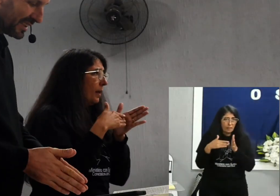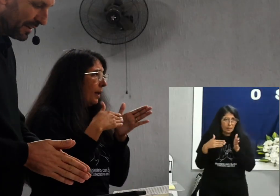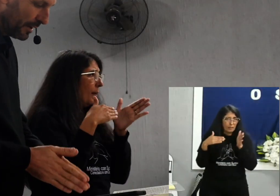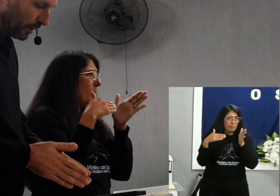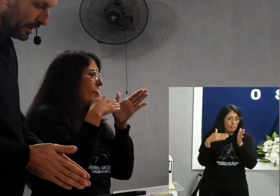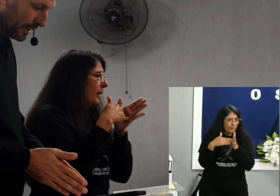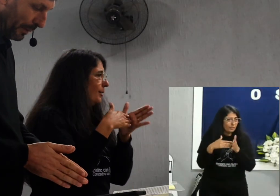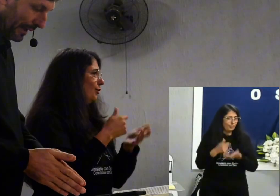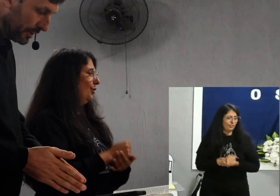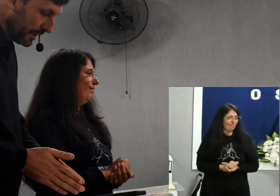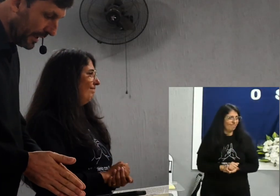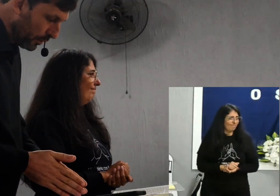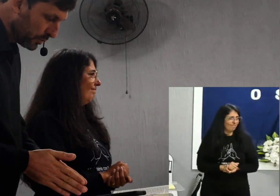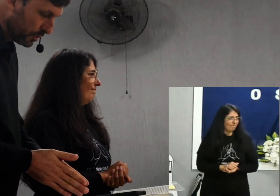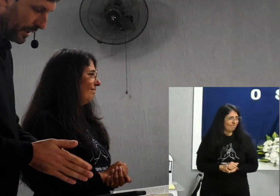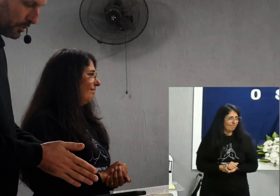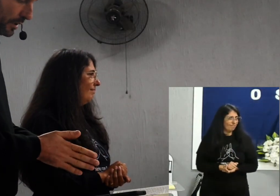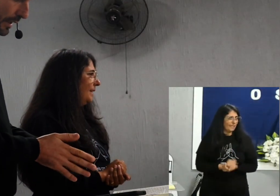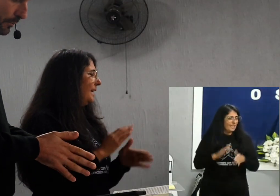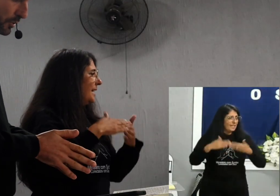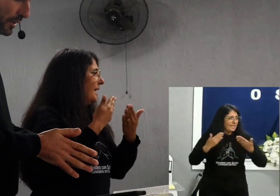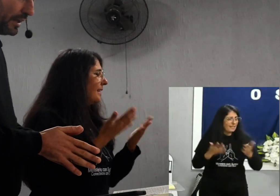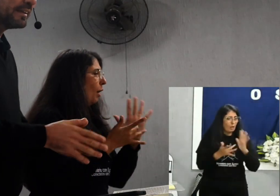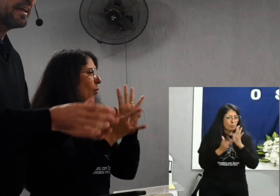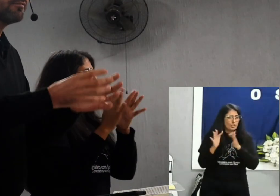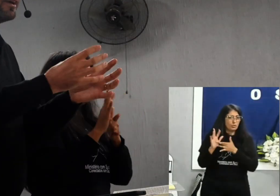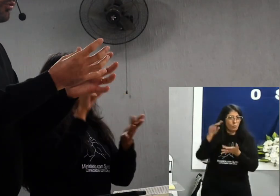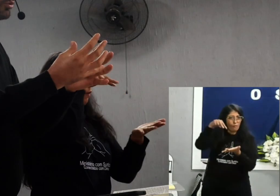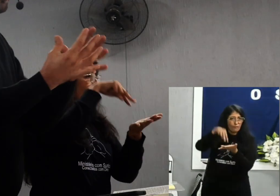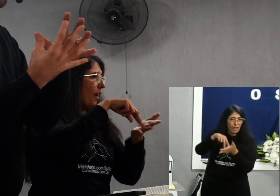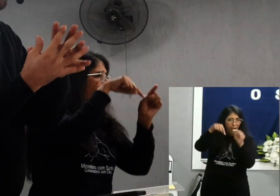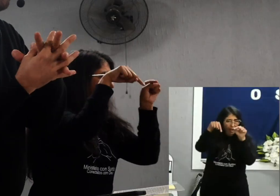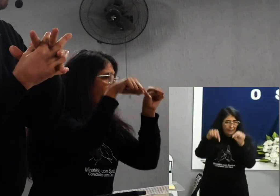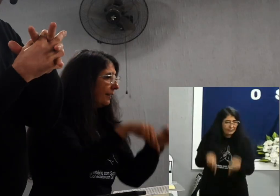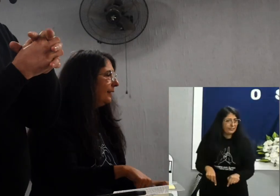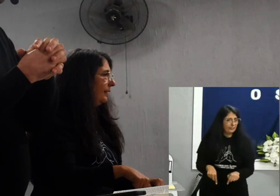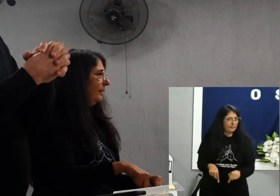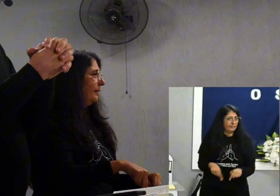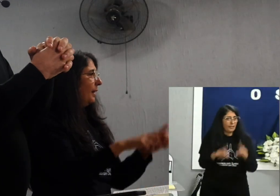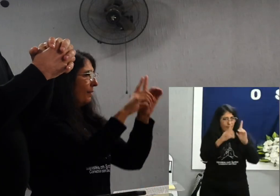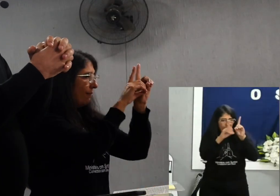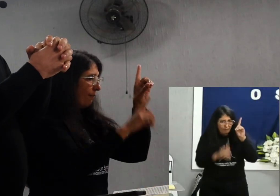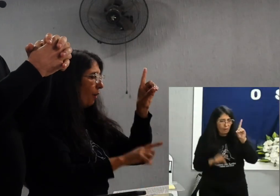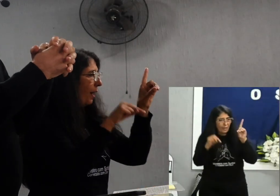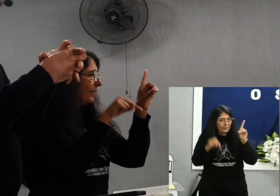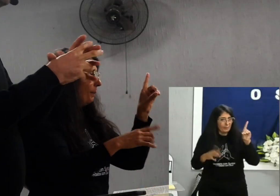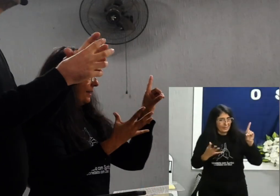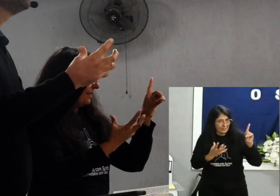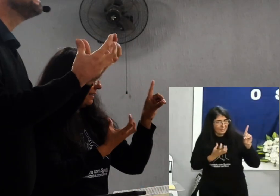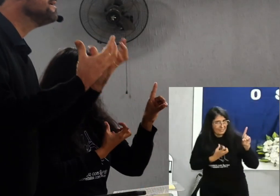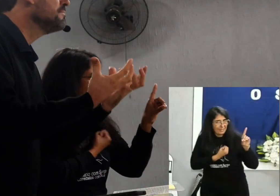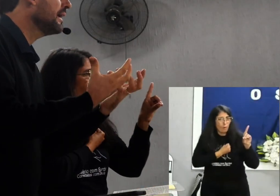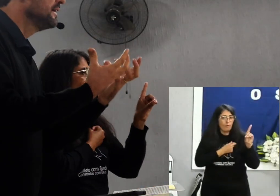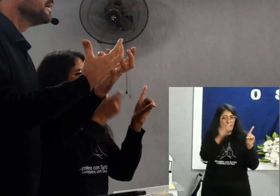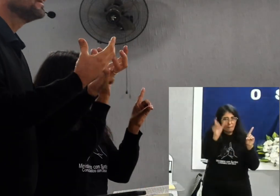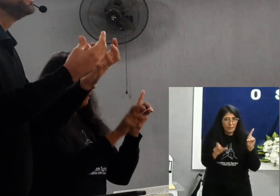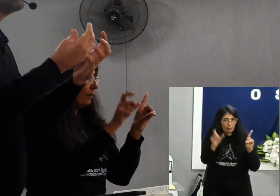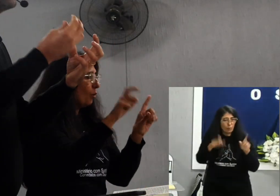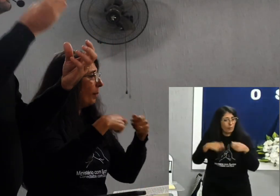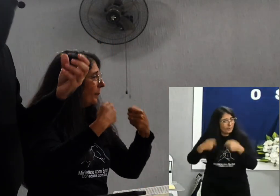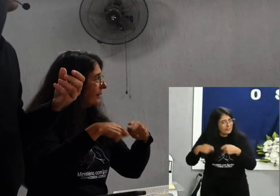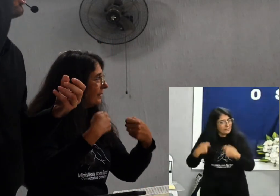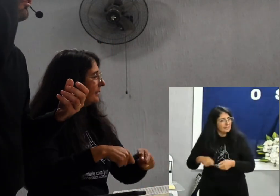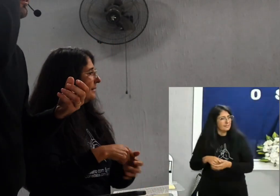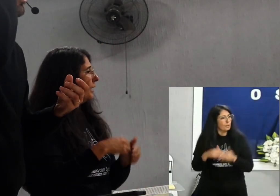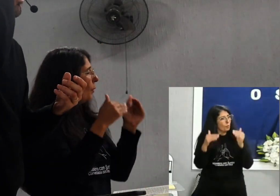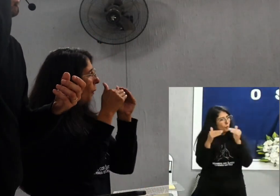Paulo está escrevendo aqui, as palavras de Deus nos textos que lemos, tem a ver com João 9. Com esse dilema que não